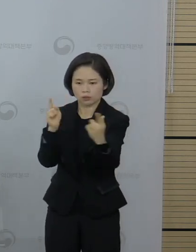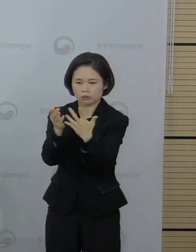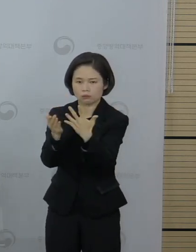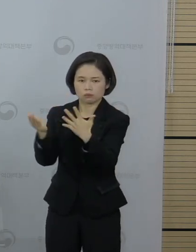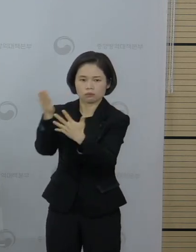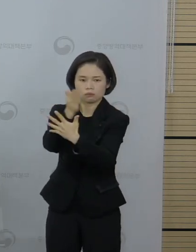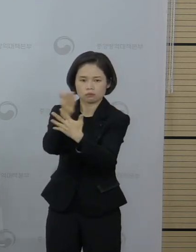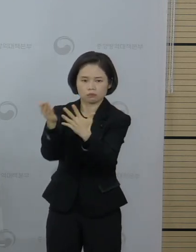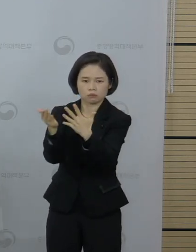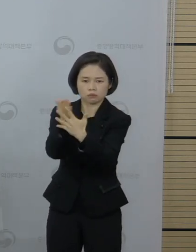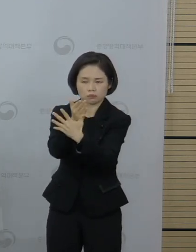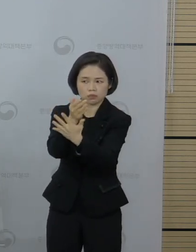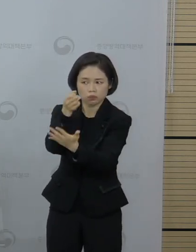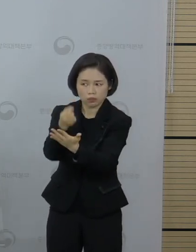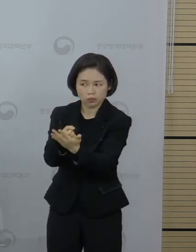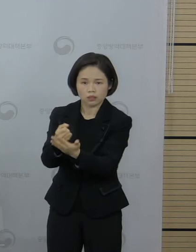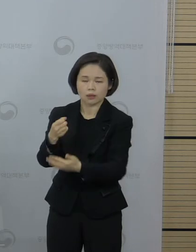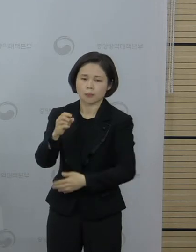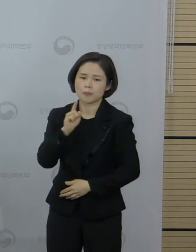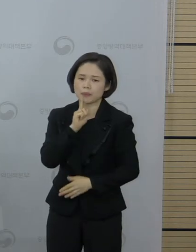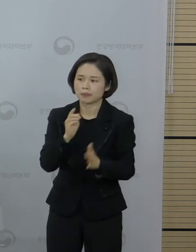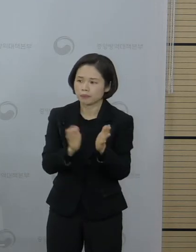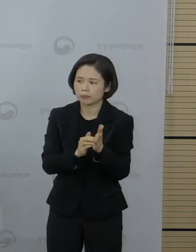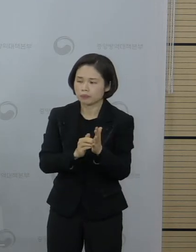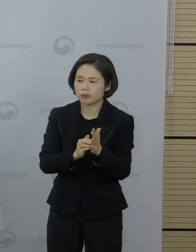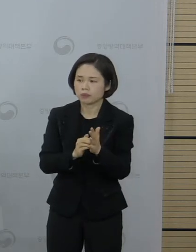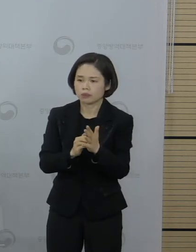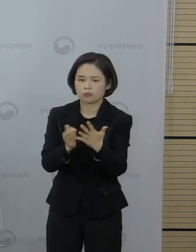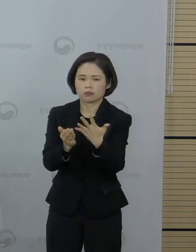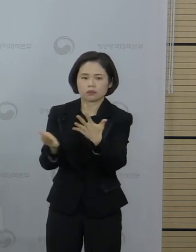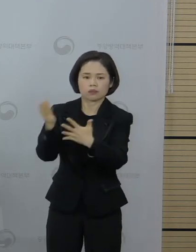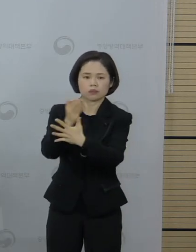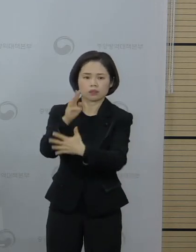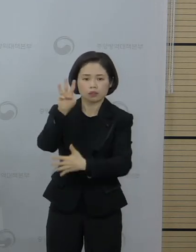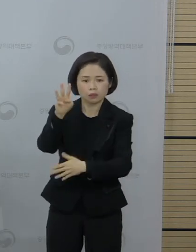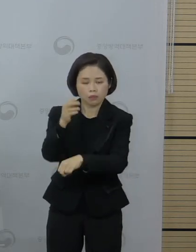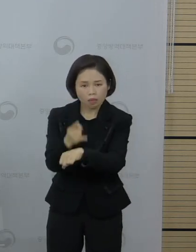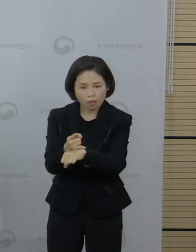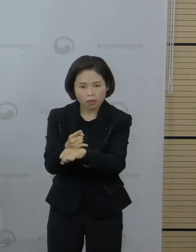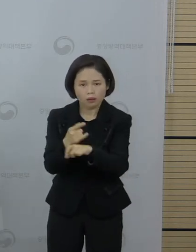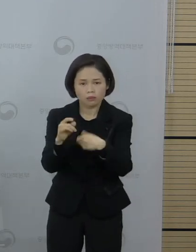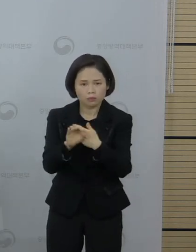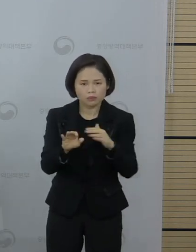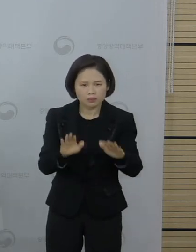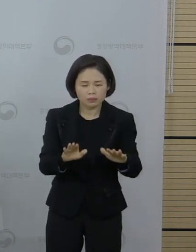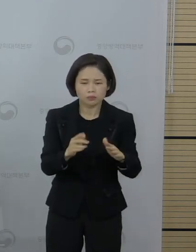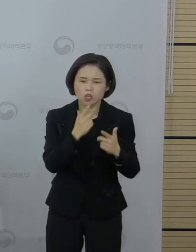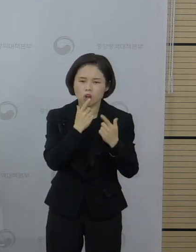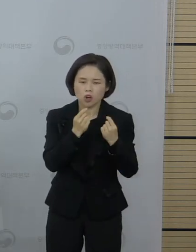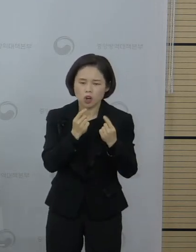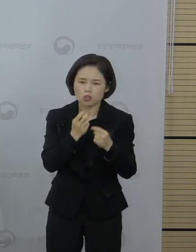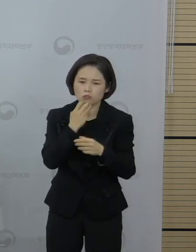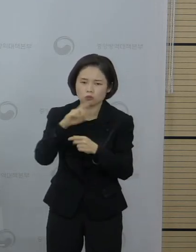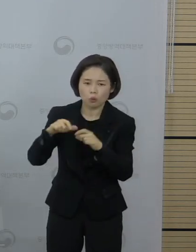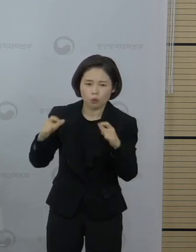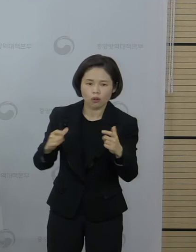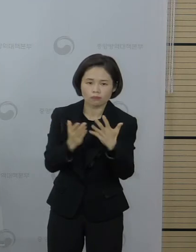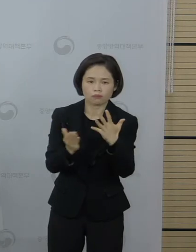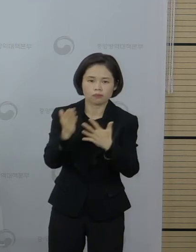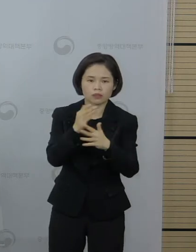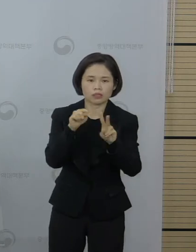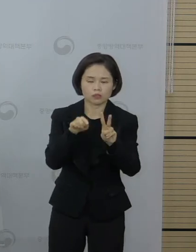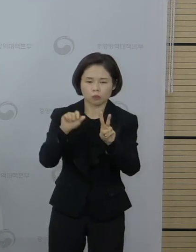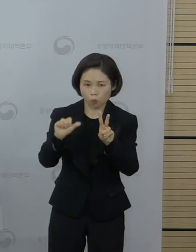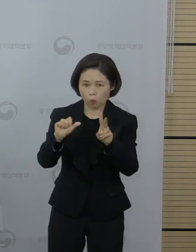했는데, 거리두기를 3단계로 격상해야 하는지, 아니면 지금처럼 수도권 2.5단계를 유지하면서